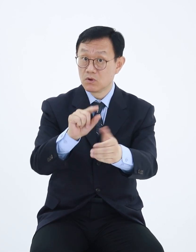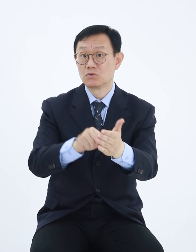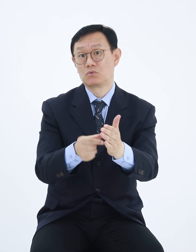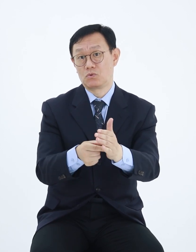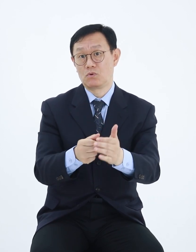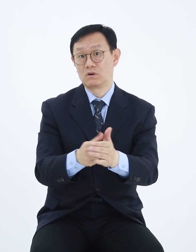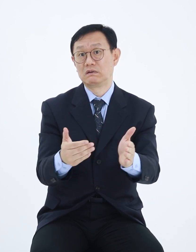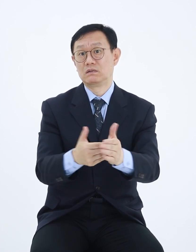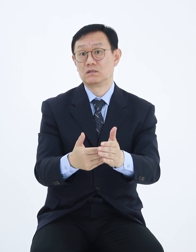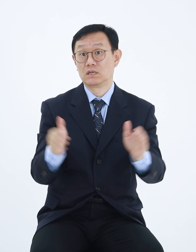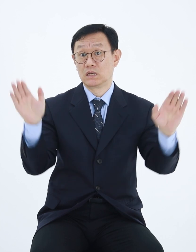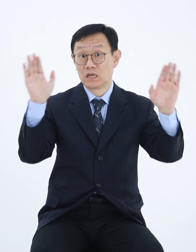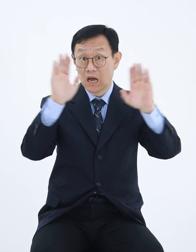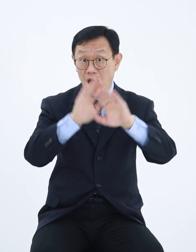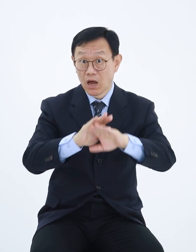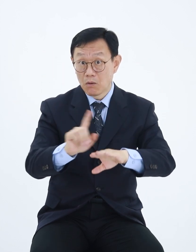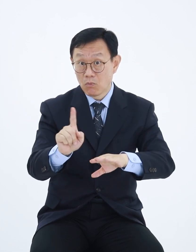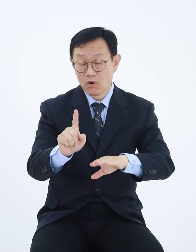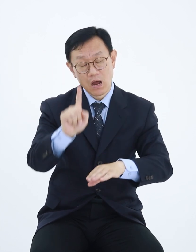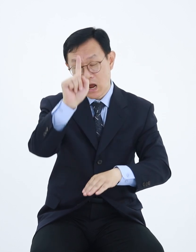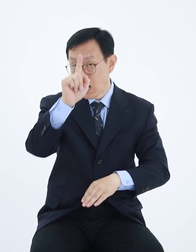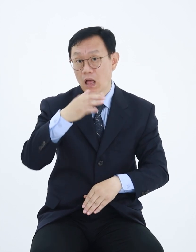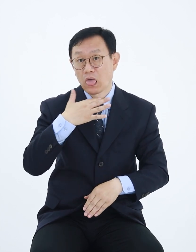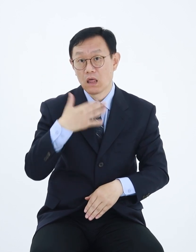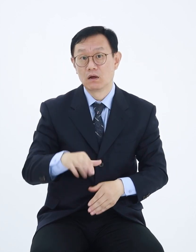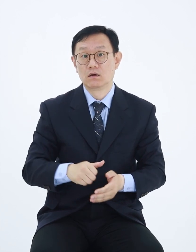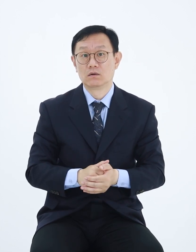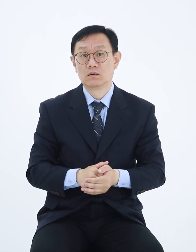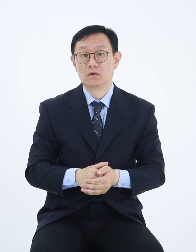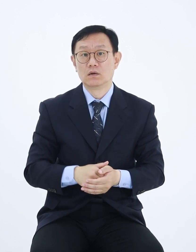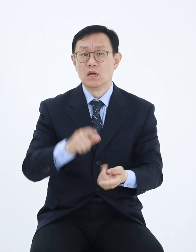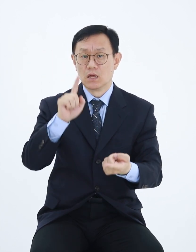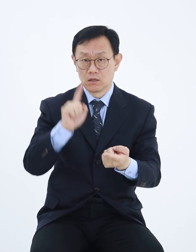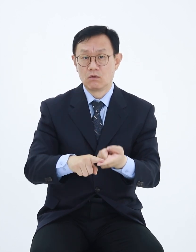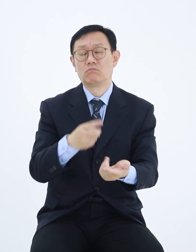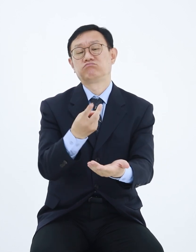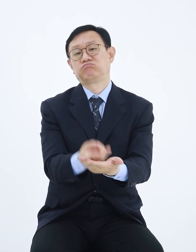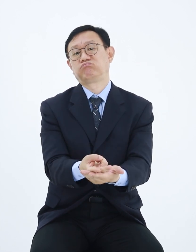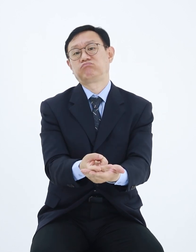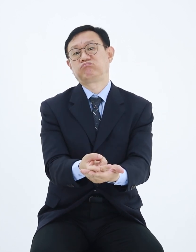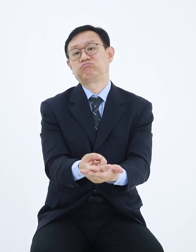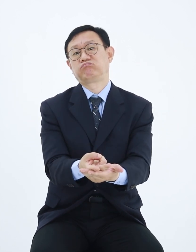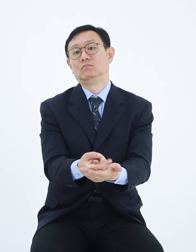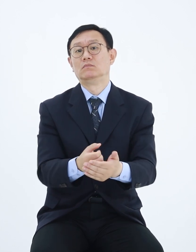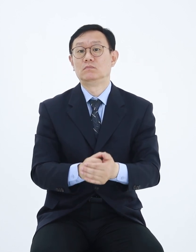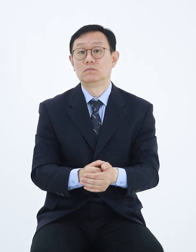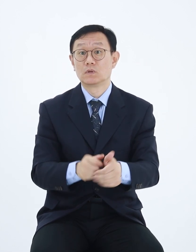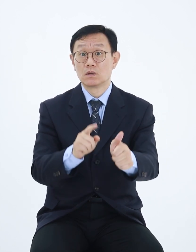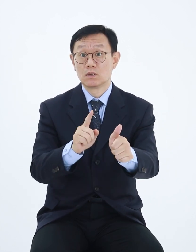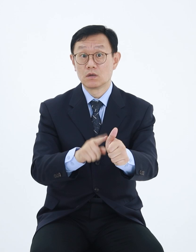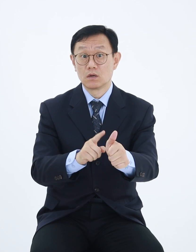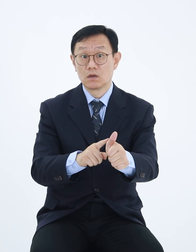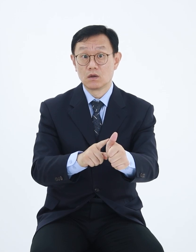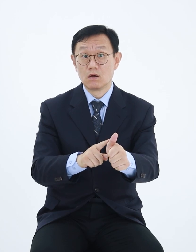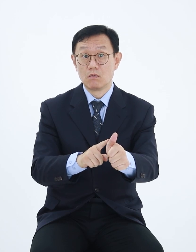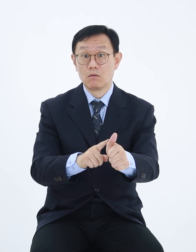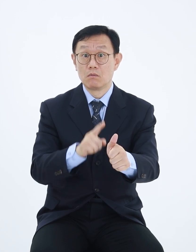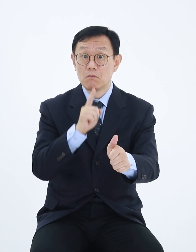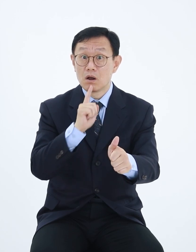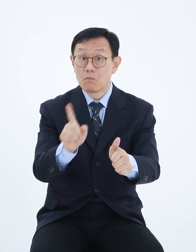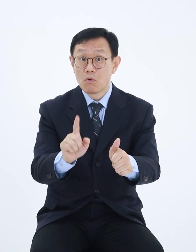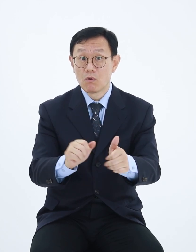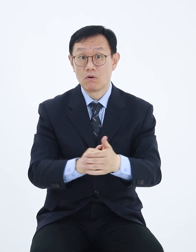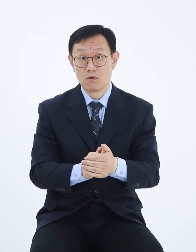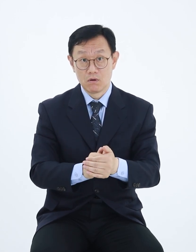번뿐이었고 야간에는 어떤 지원도 받지 못한 채 그대로 누워 있어야 했습니다. K씨는 당시 상황을 이렇게